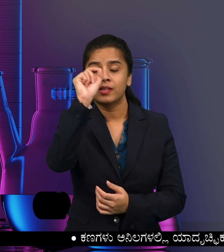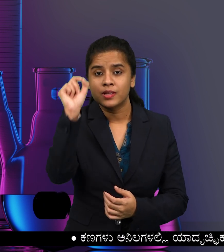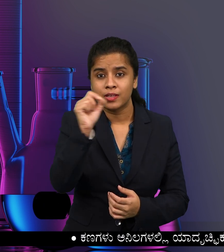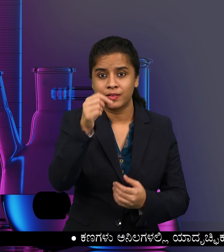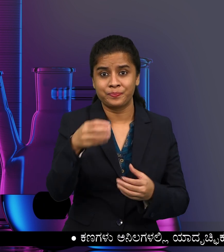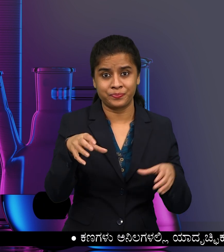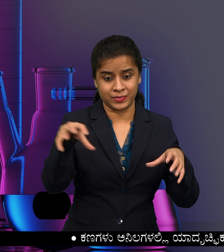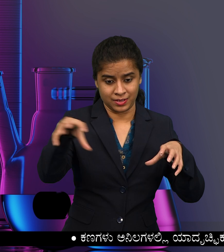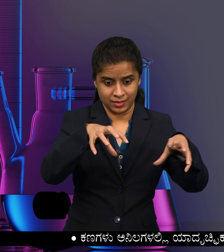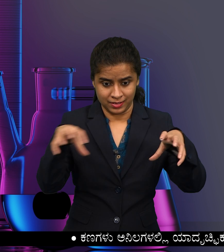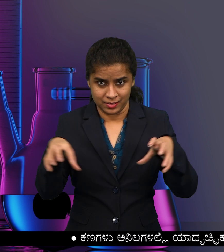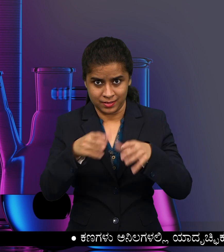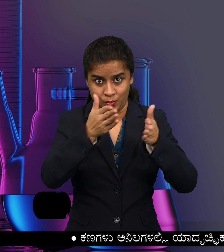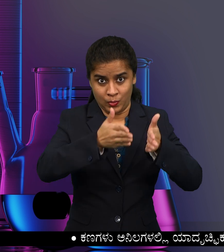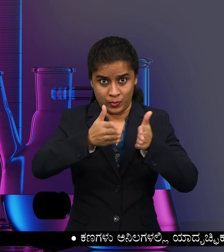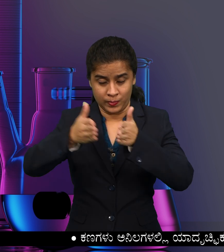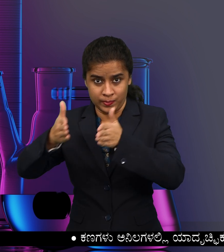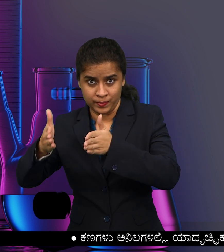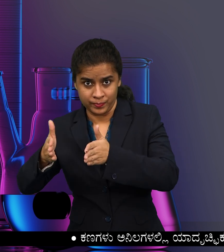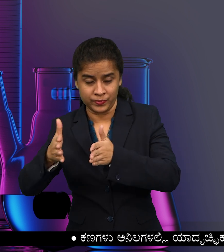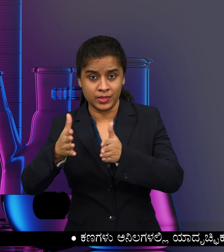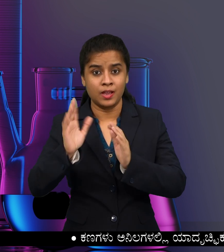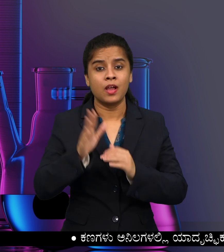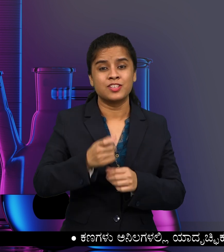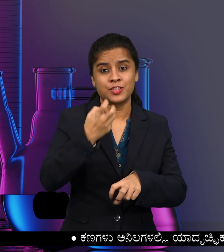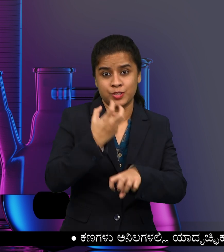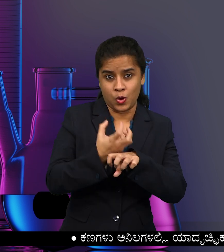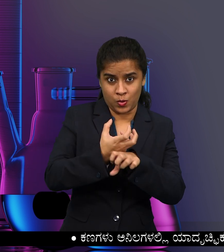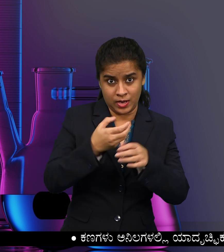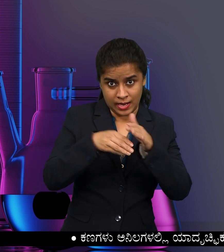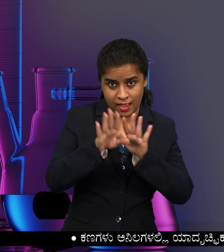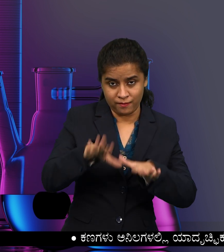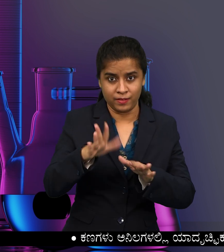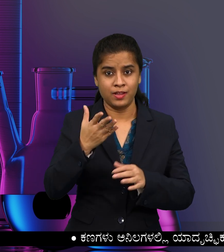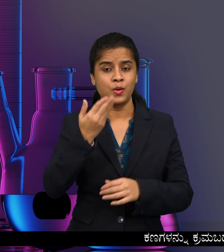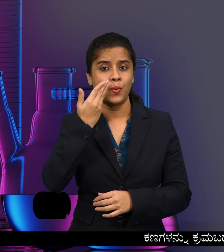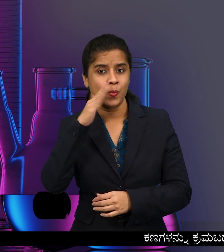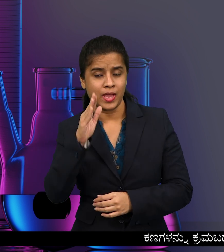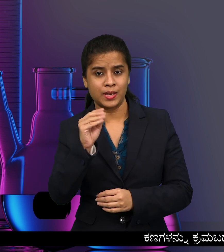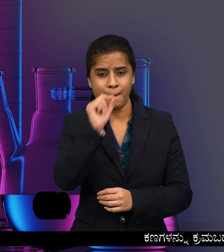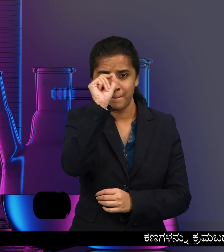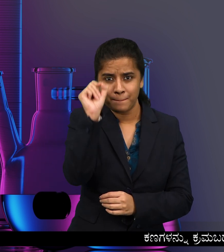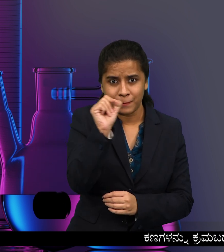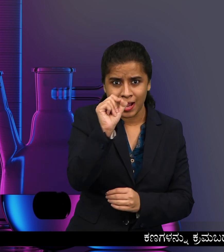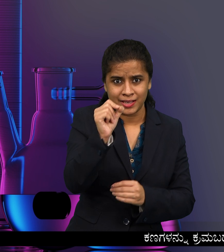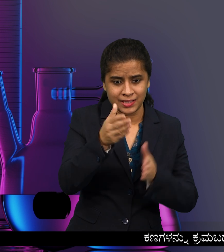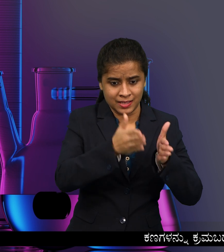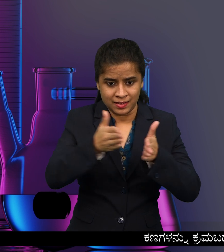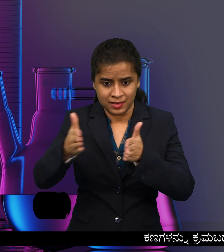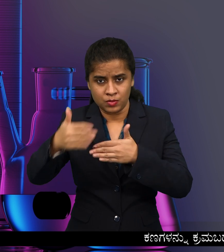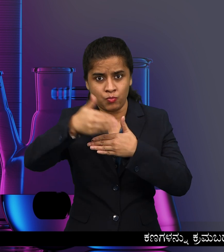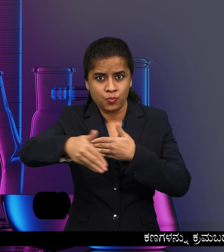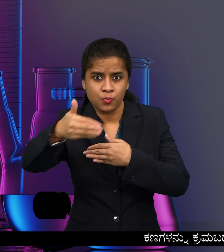ಕಣಗಳು ಅನಿಲಗಳಲ್ಲಿ ಯಾದೃಚ್ಛಿಕವಾಗಿ ಚಲಿಸುವಾಗ ಘನವಸ್ತುಗಳ ಸಂದರ್ಭದಲ್ಲಿ ಕಣಗಳನ್ನು